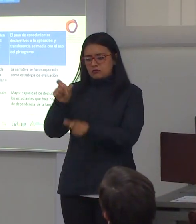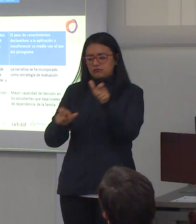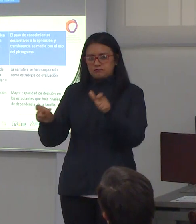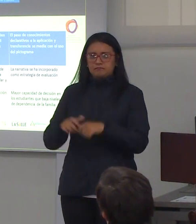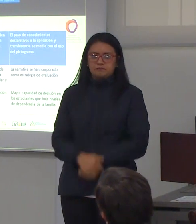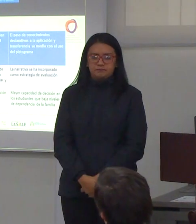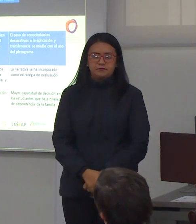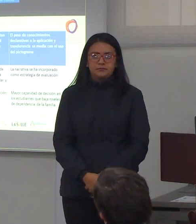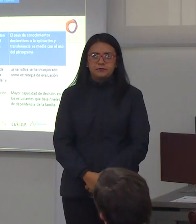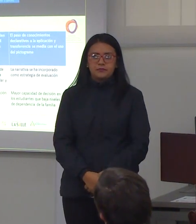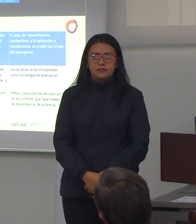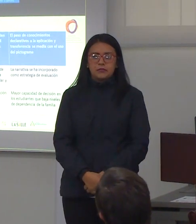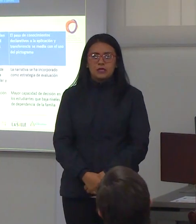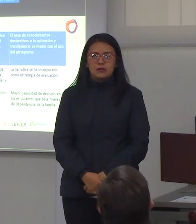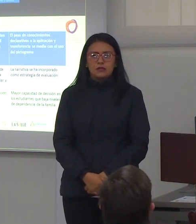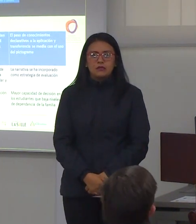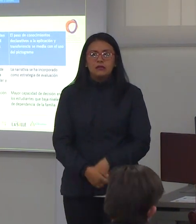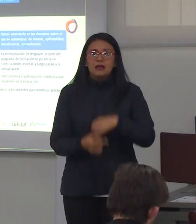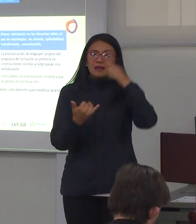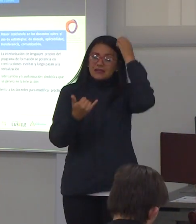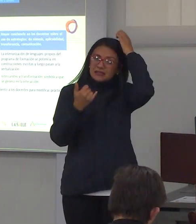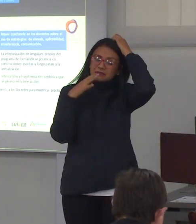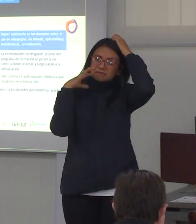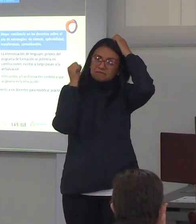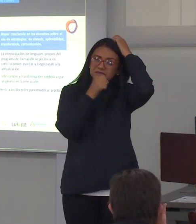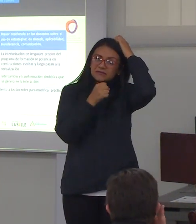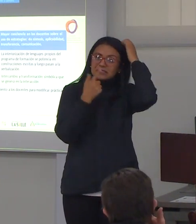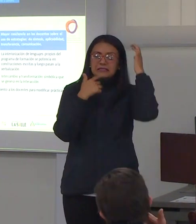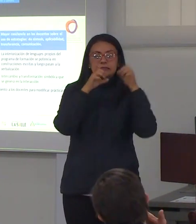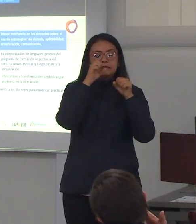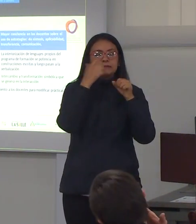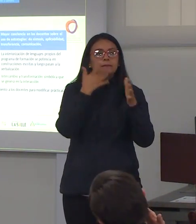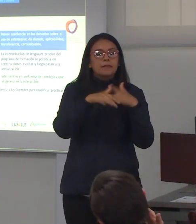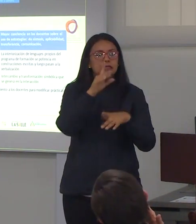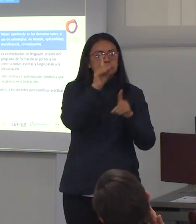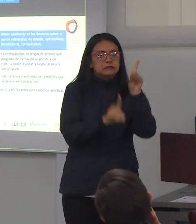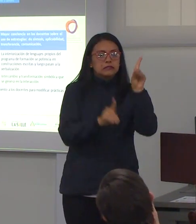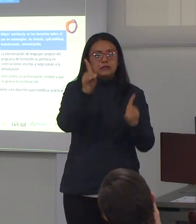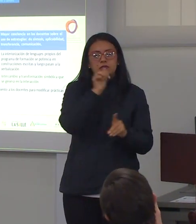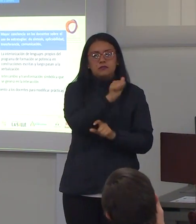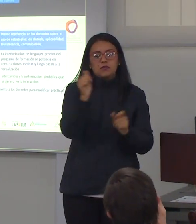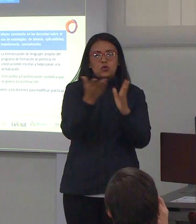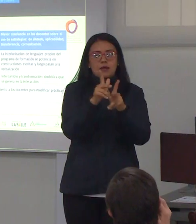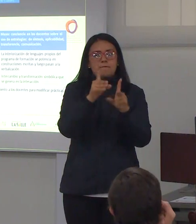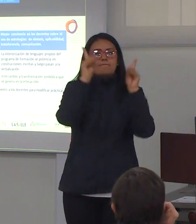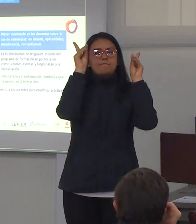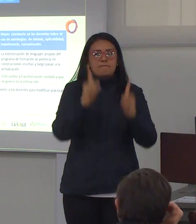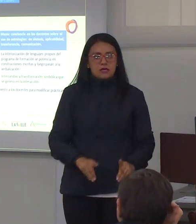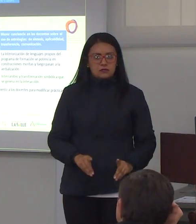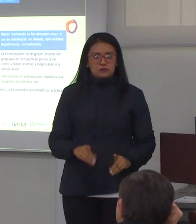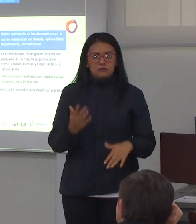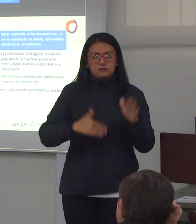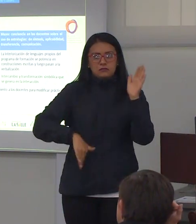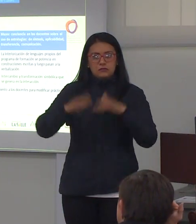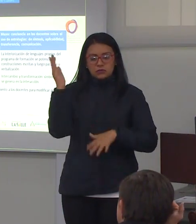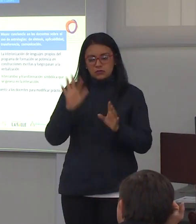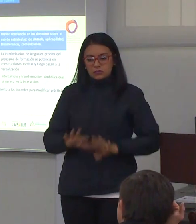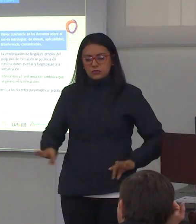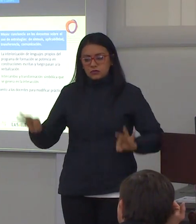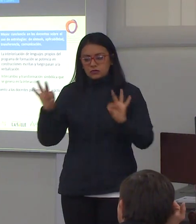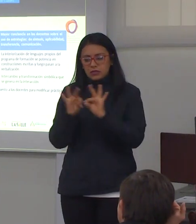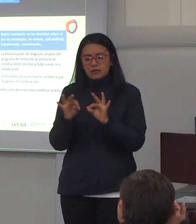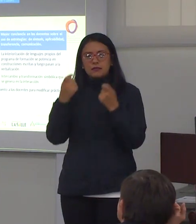encontramos que hay mayor capacidad de decisión en los estudiantes el importantísimo entonces